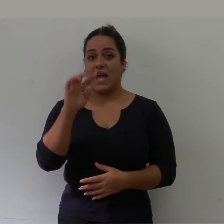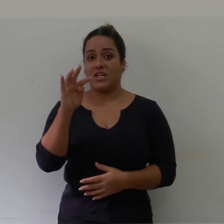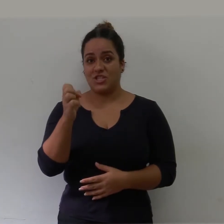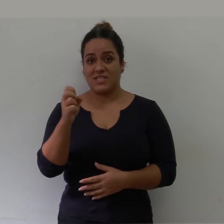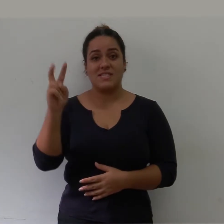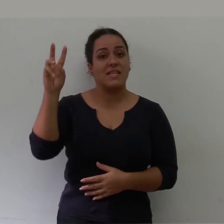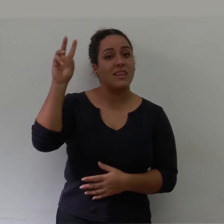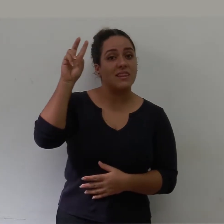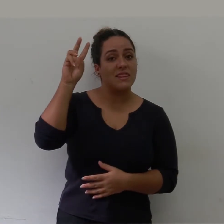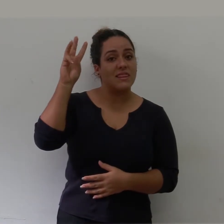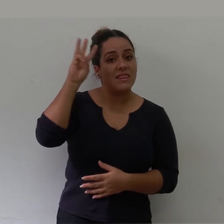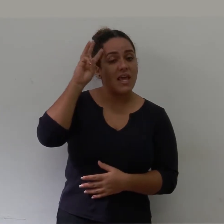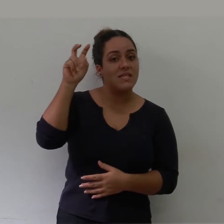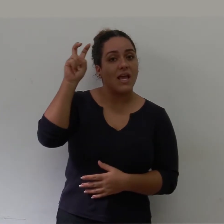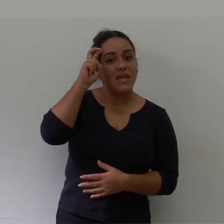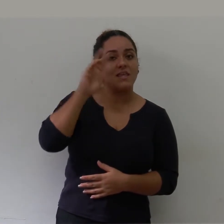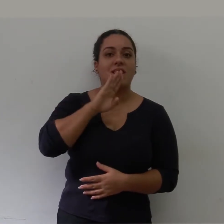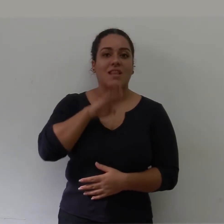tarde.